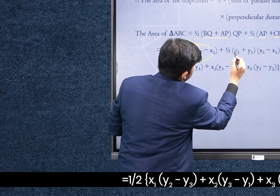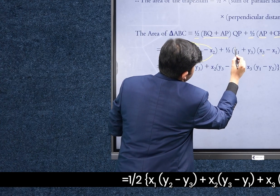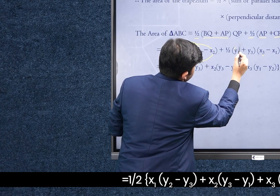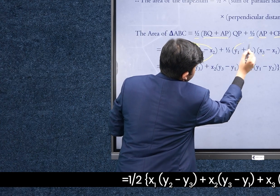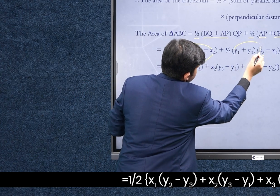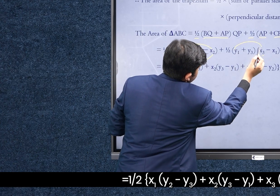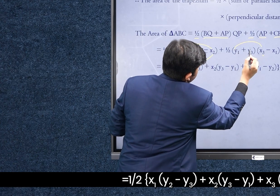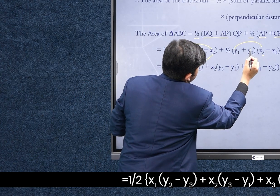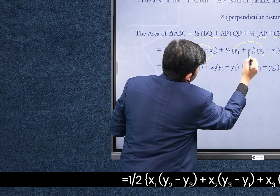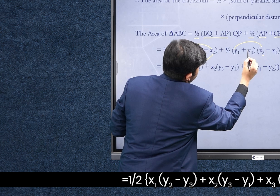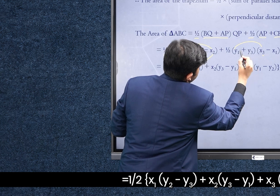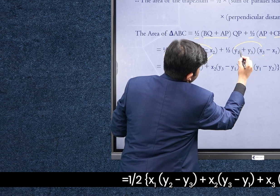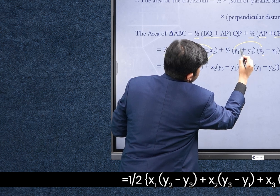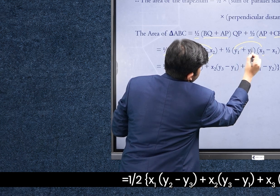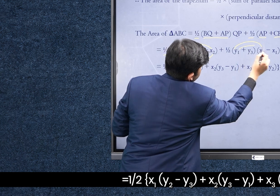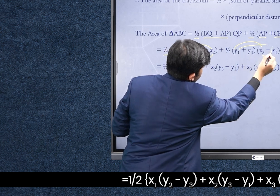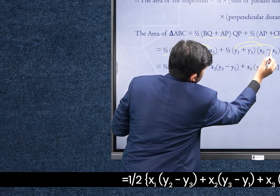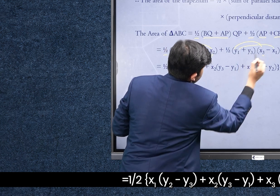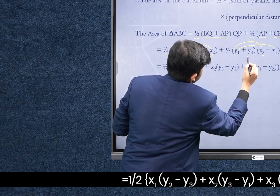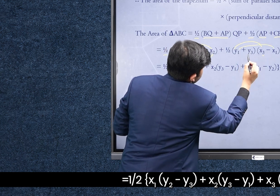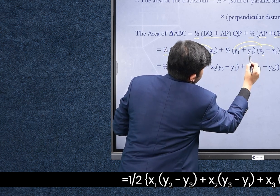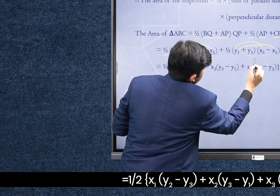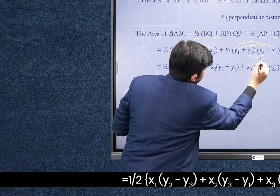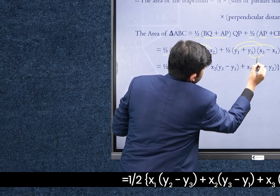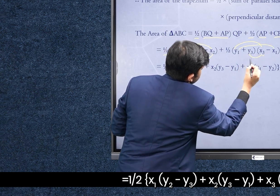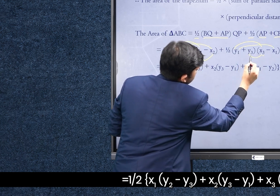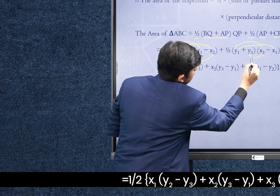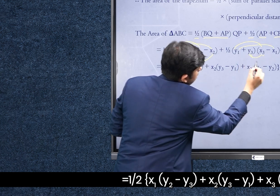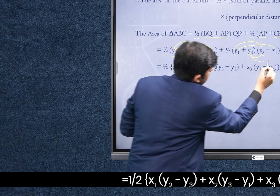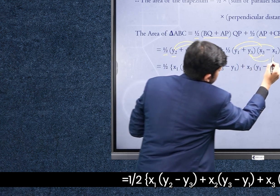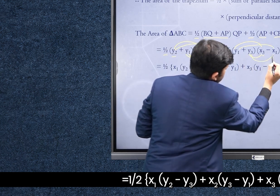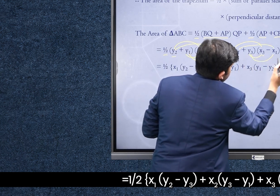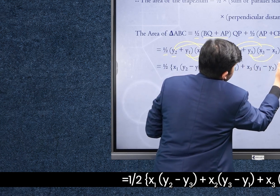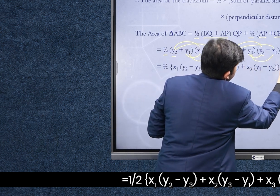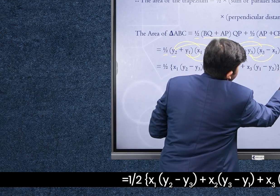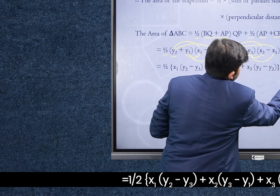of y3 minus y1 plus x3 of y1 minus y2